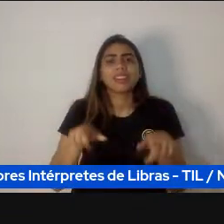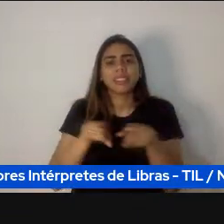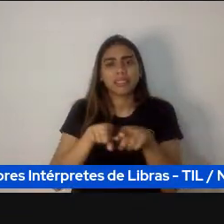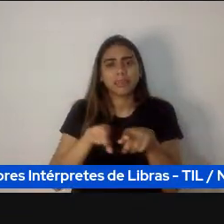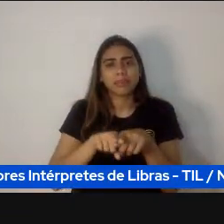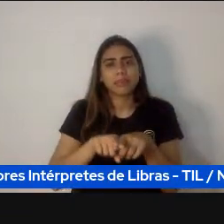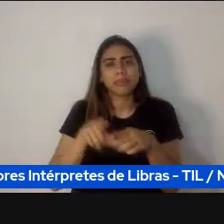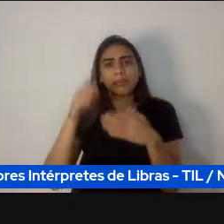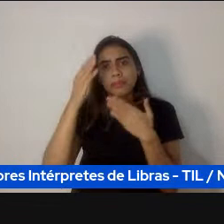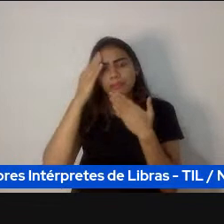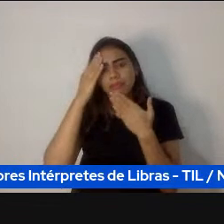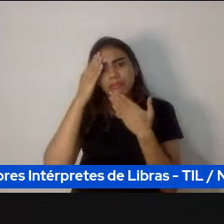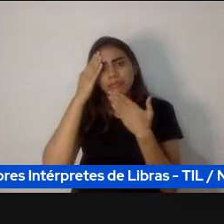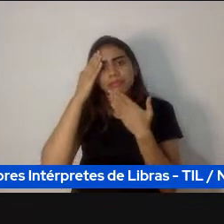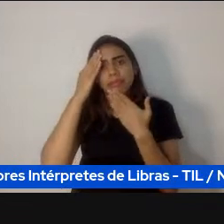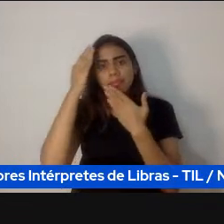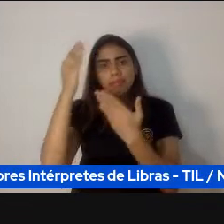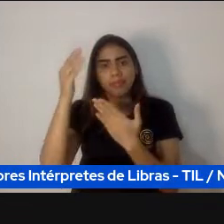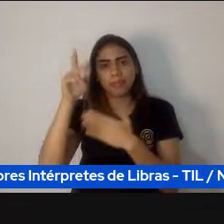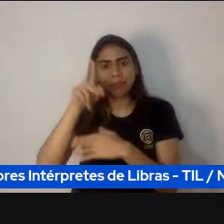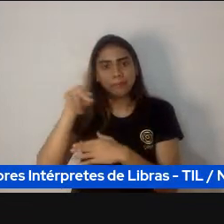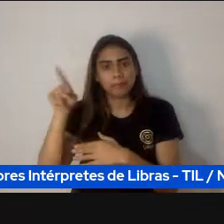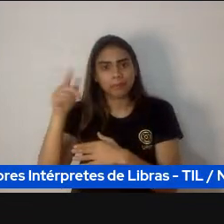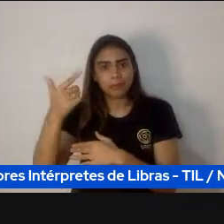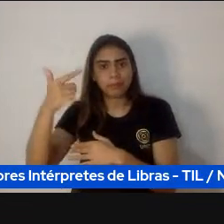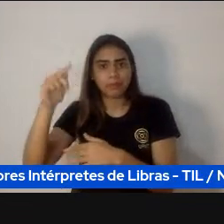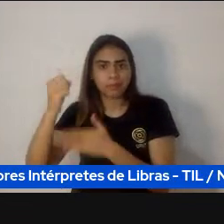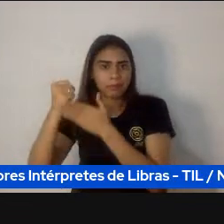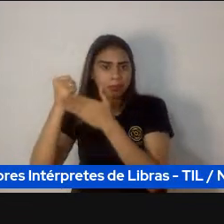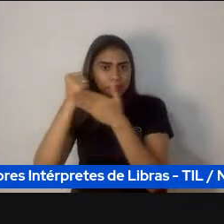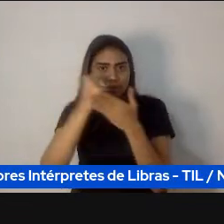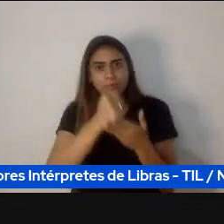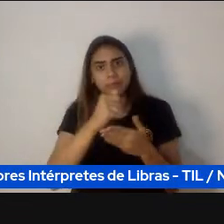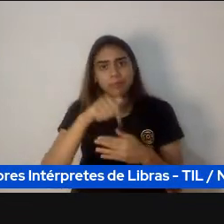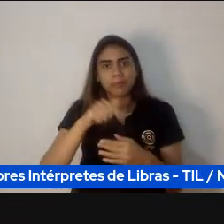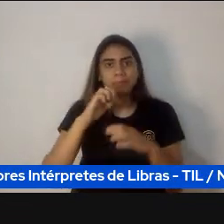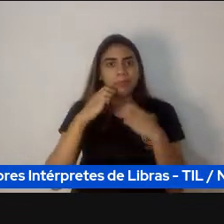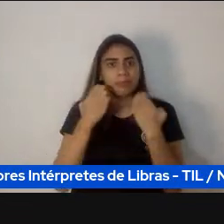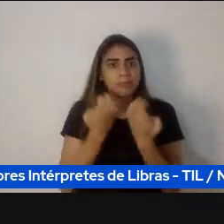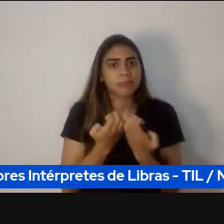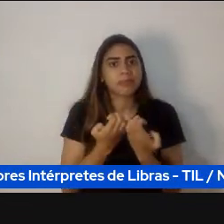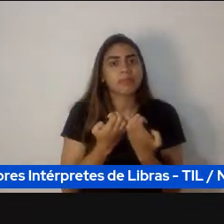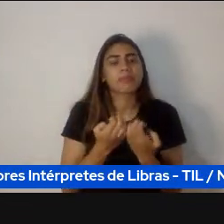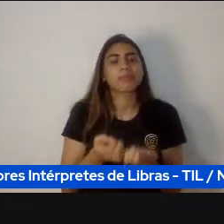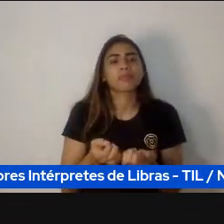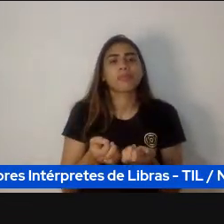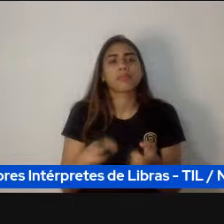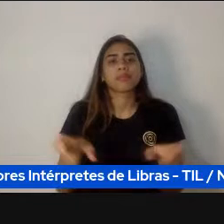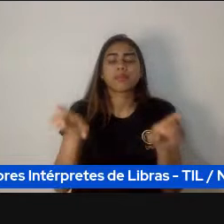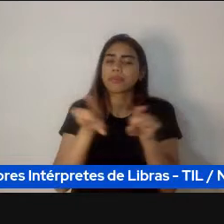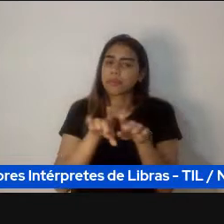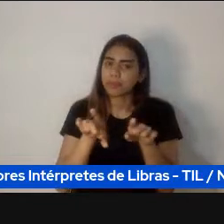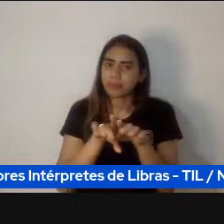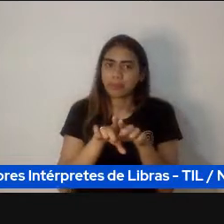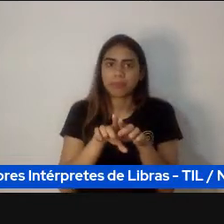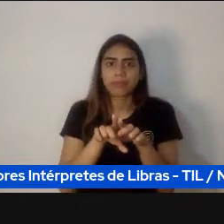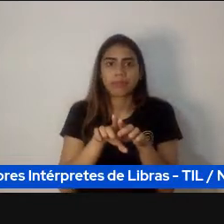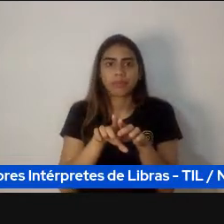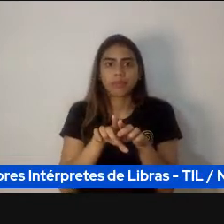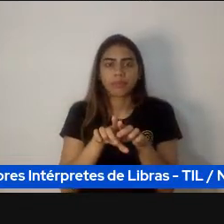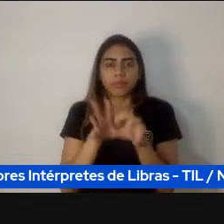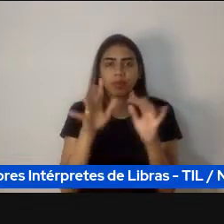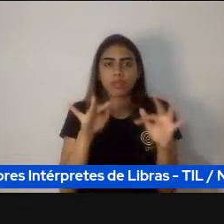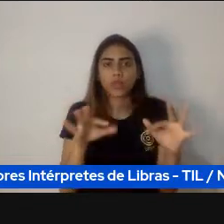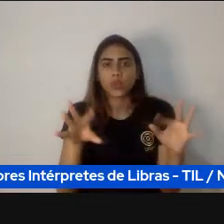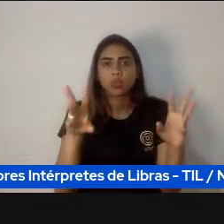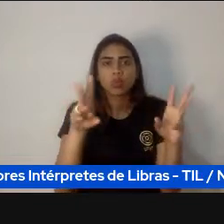Nós esperamos colaborar com ela em outros momentos, né? Todos os membros da LAPSE que toparam